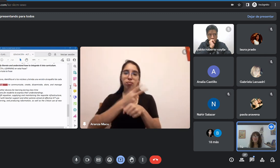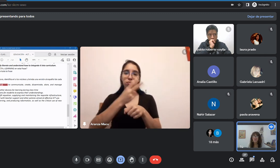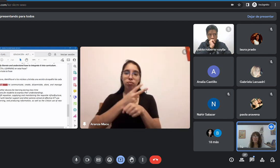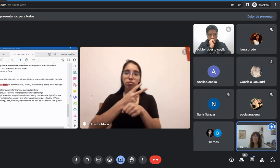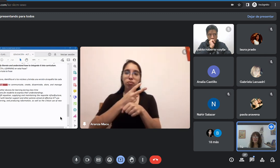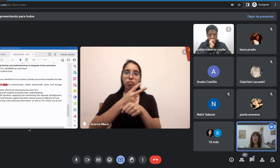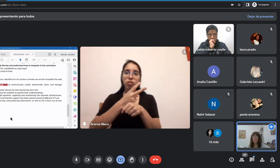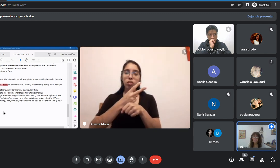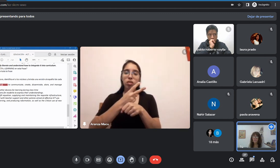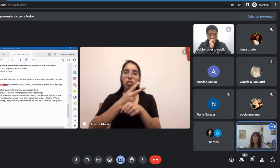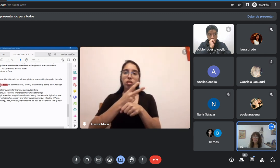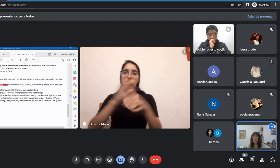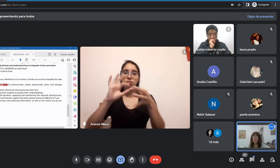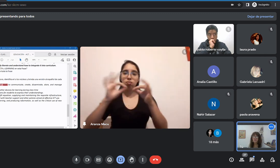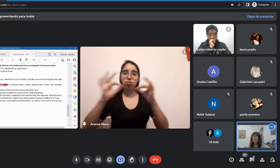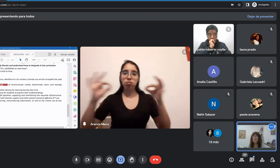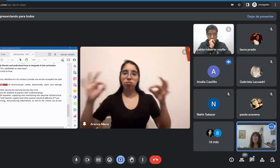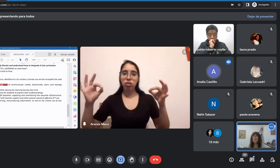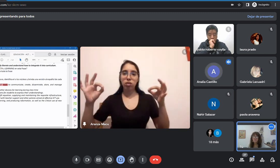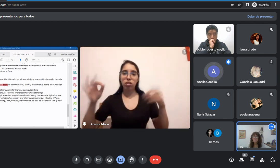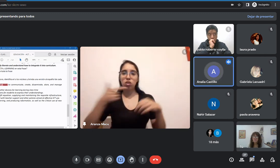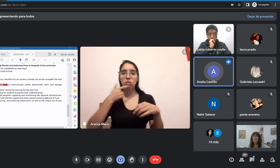hay acá?